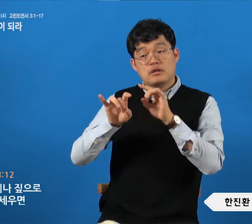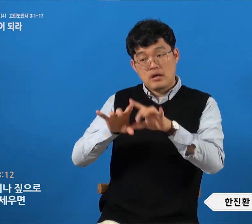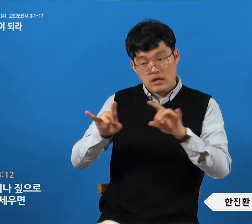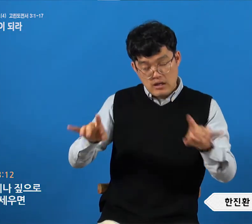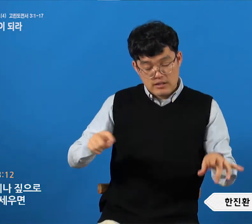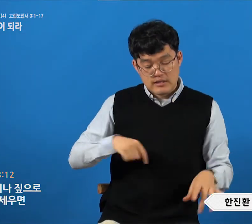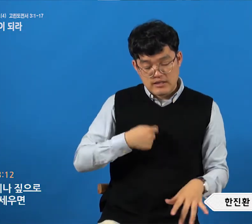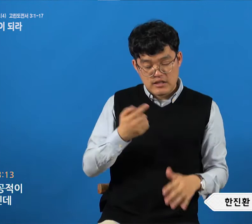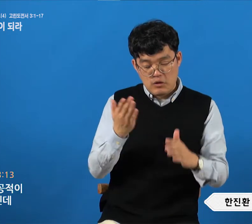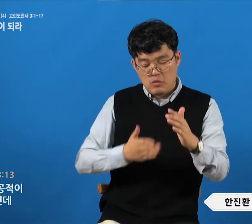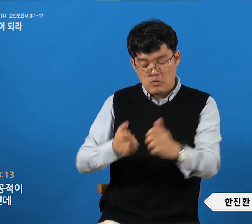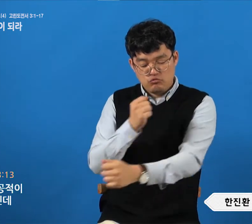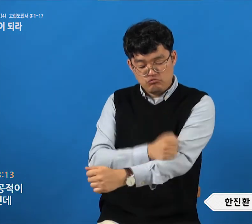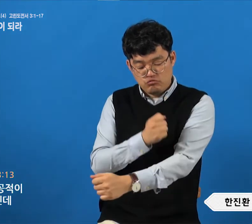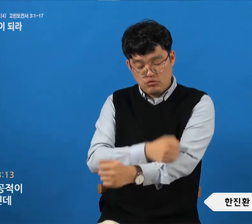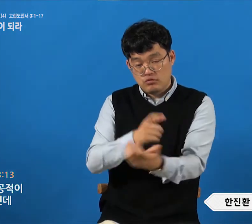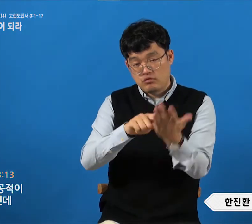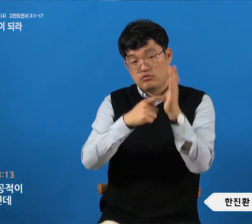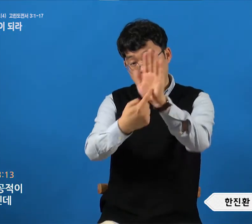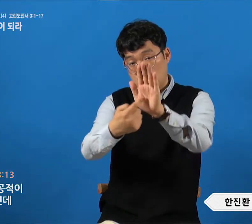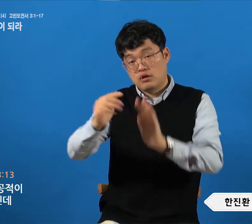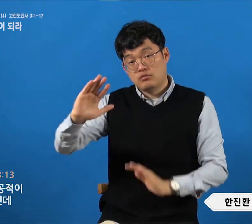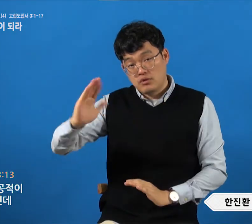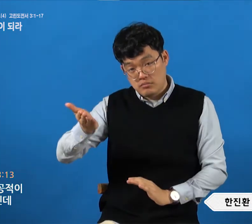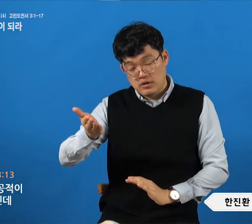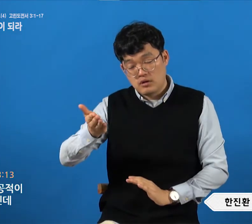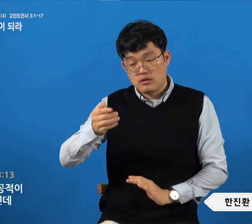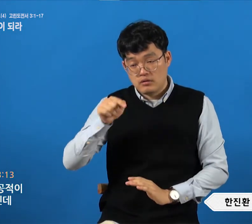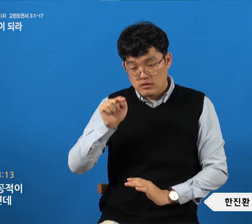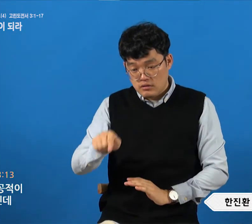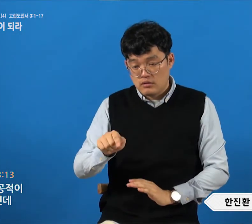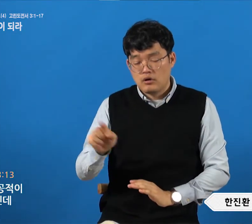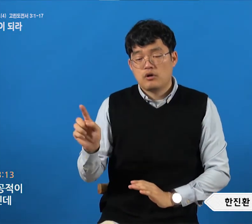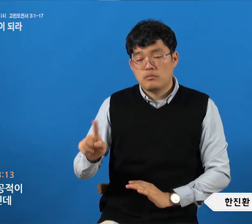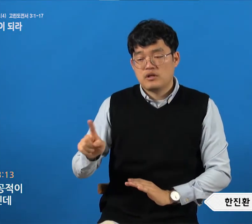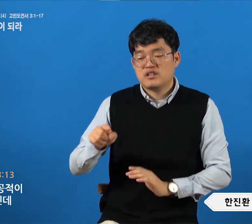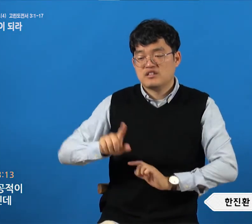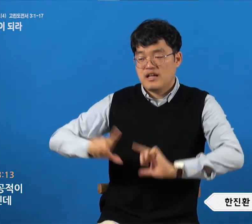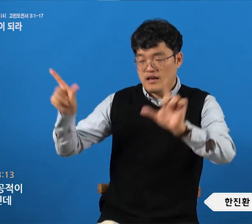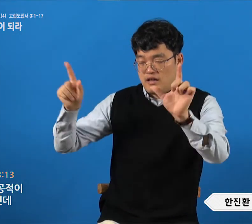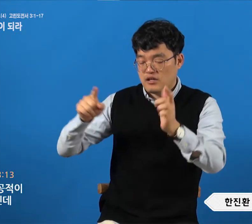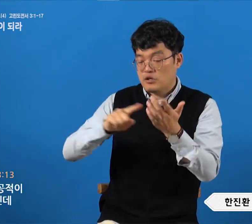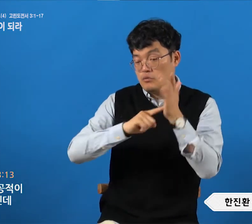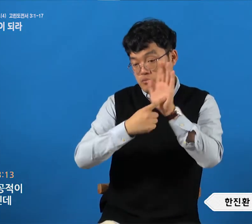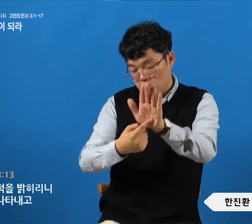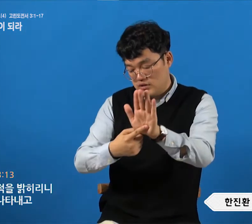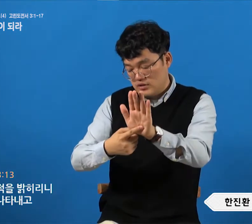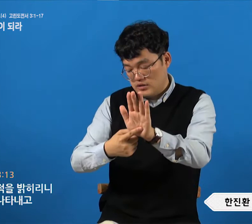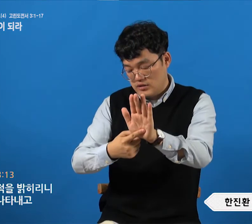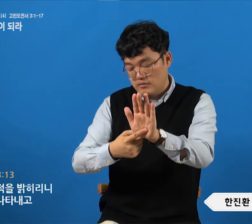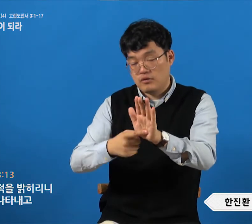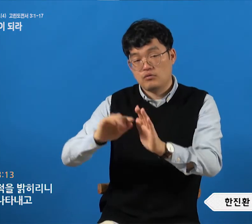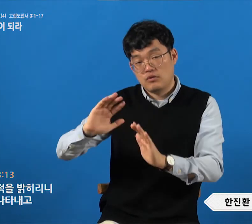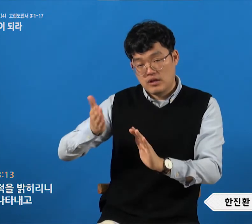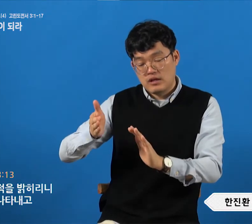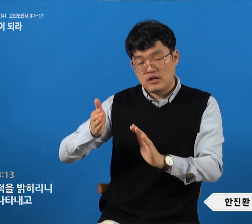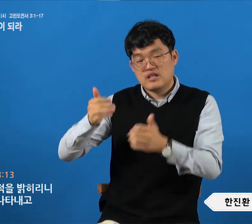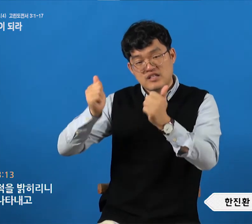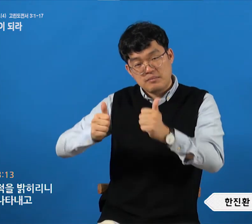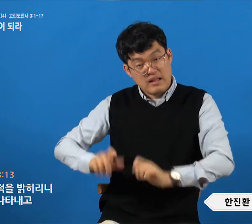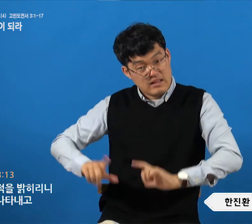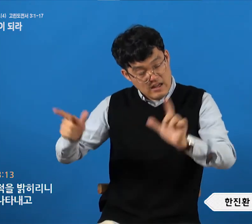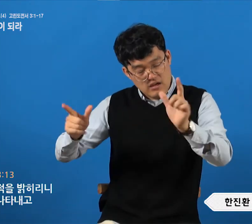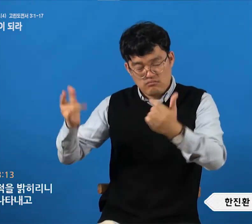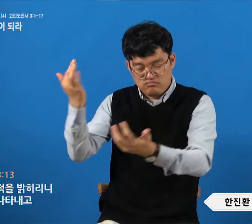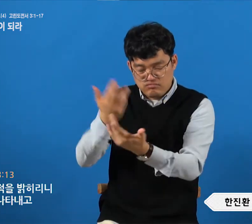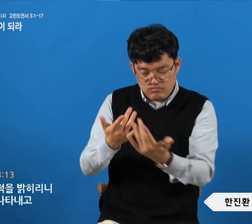사람의 공적이 나타날 터인데 그날이 공적을 밝히리니, 그날은 심판날을 말합니다. 그날이 공적을 밝히리니